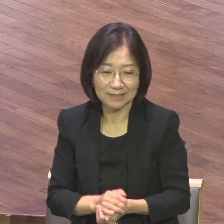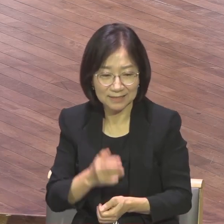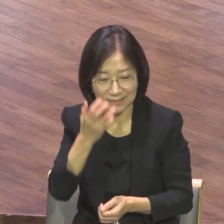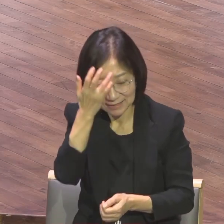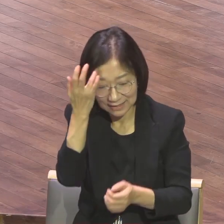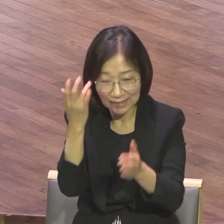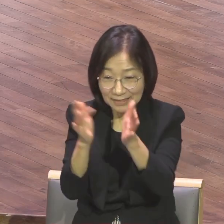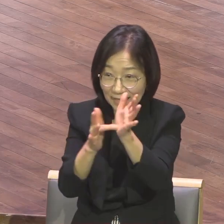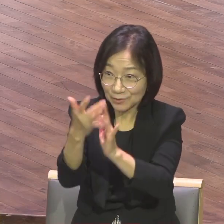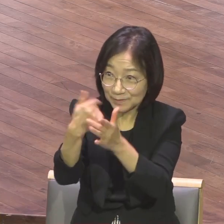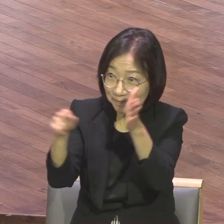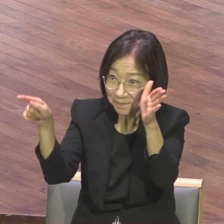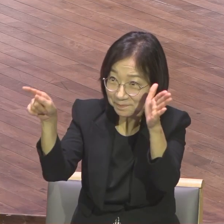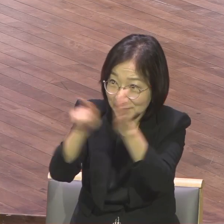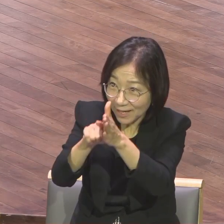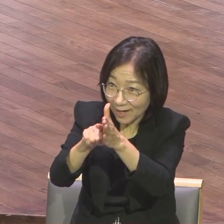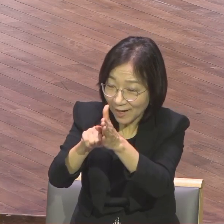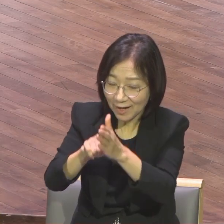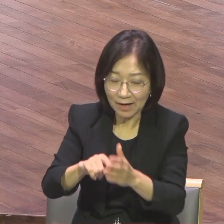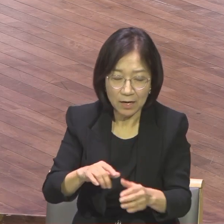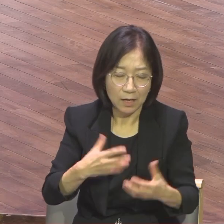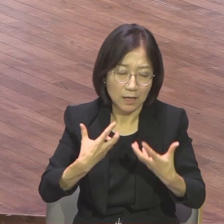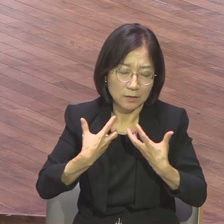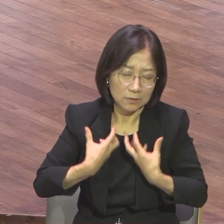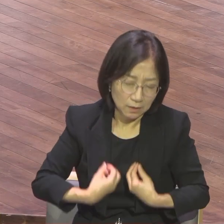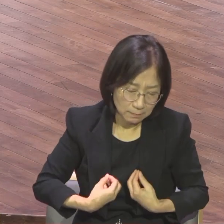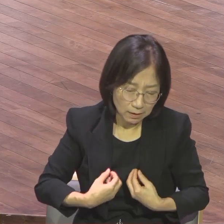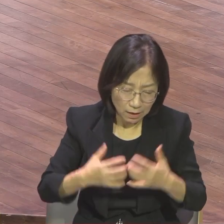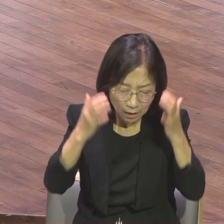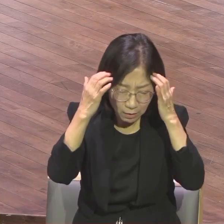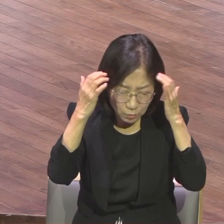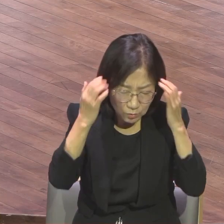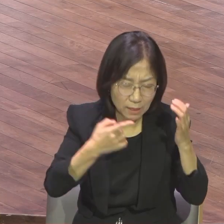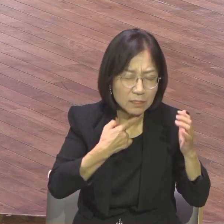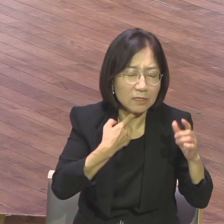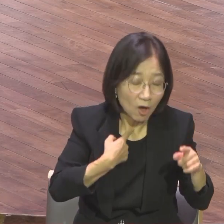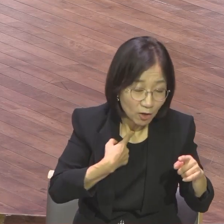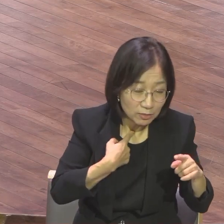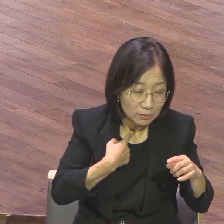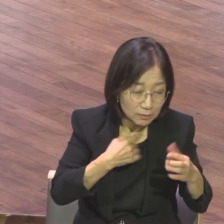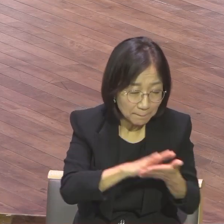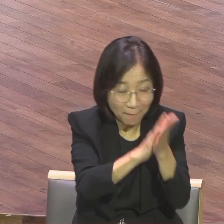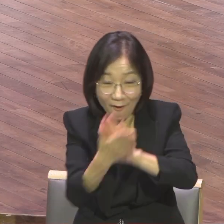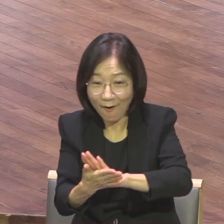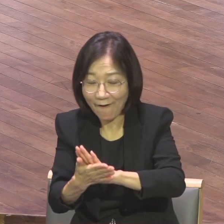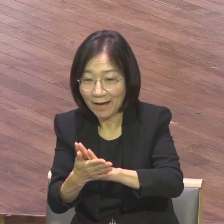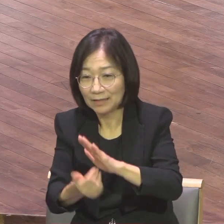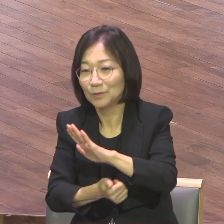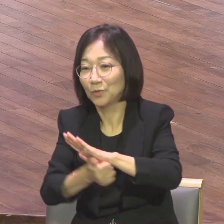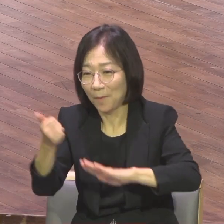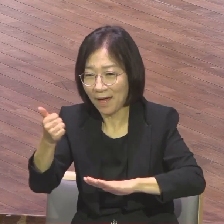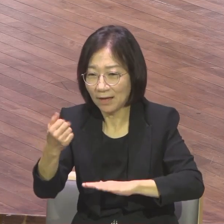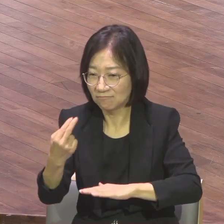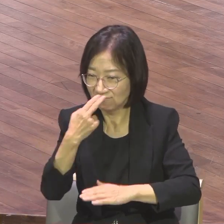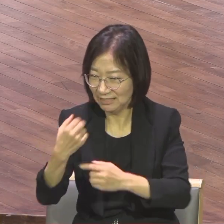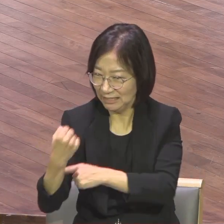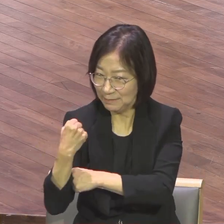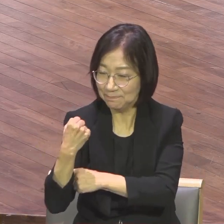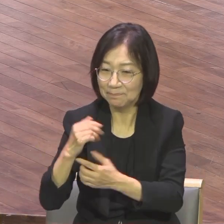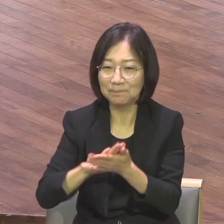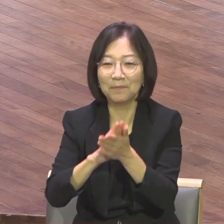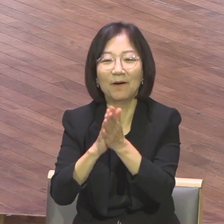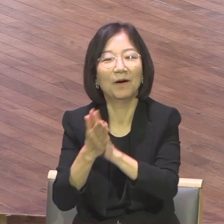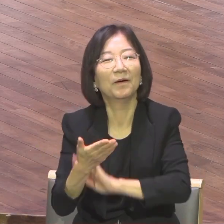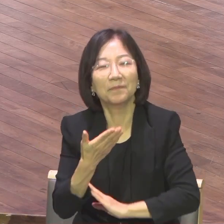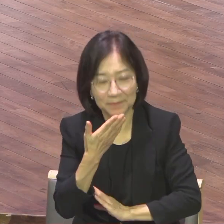절망, 낙심, 모든 상태의 사막과 같은 인생이 소망과 풍성과 생명력으로 차고 넘치게 변한다.